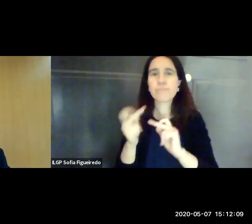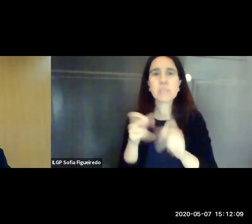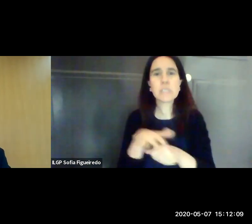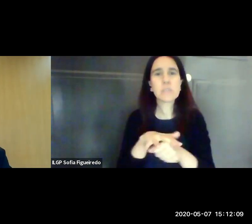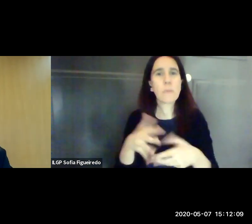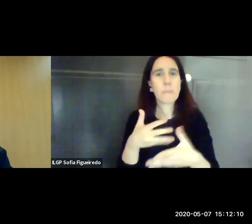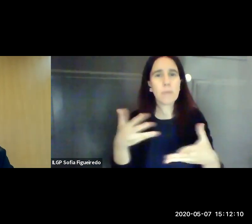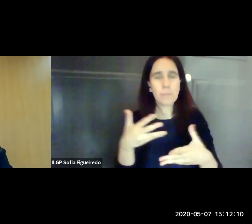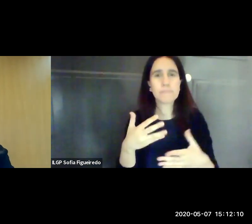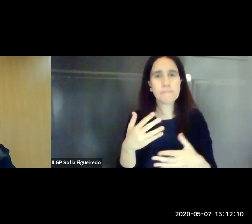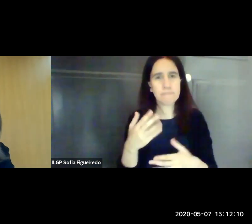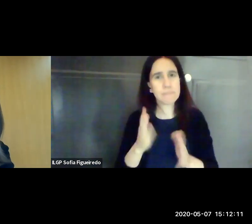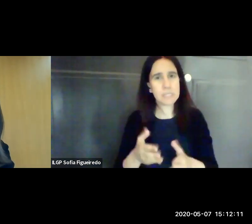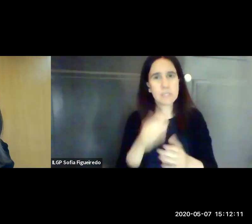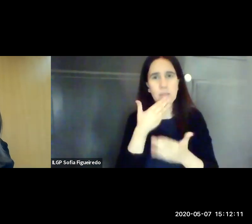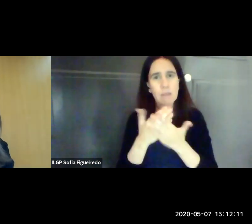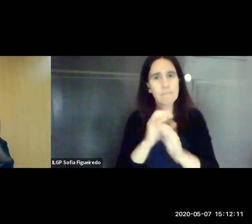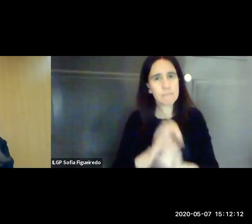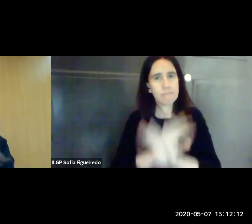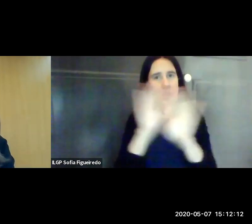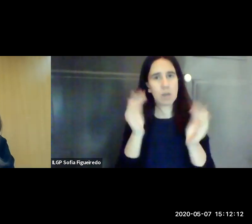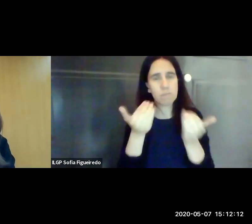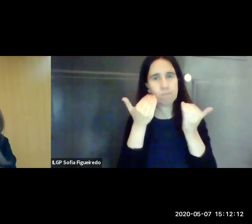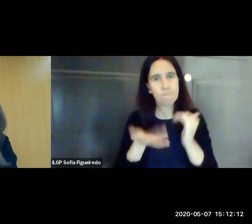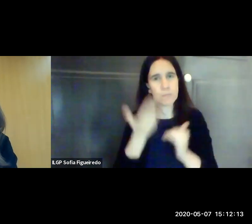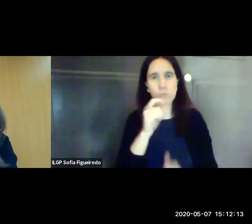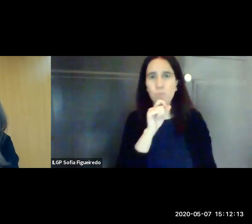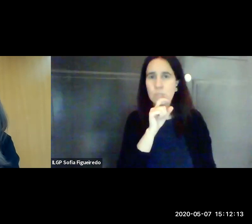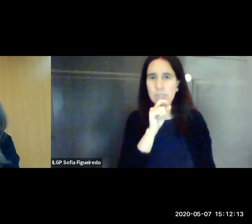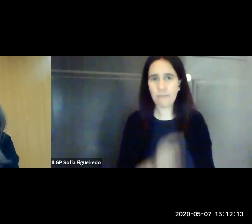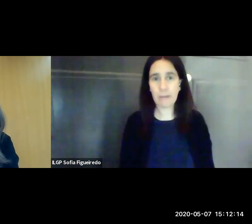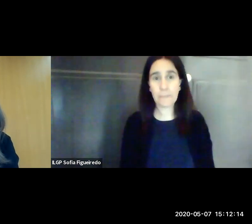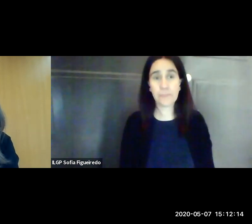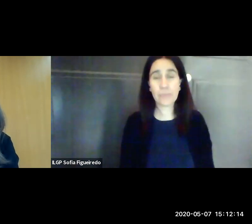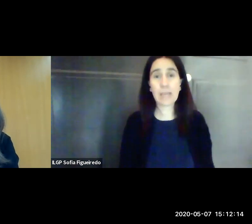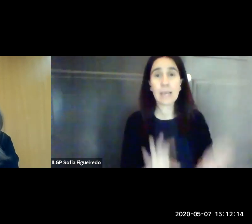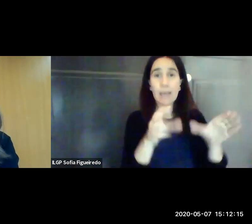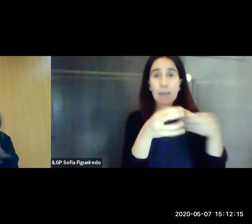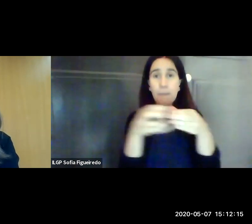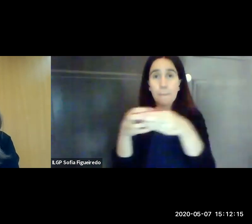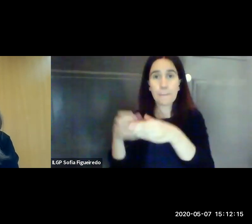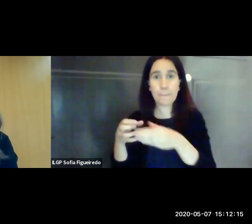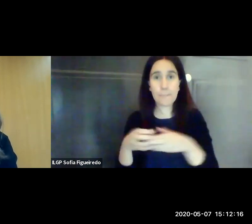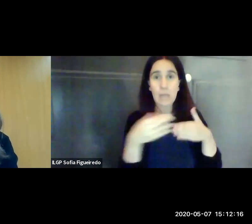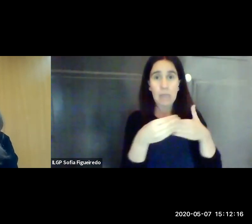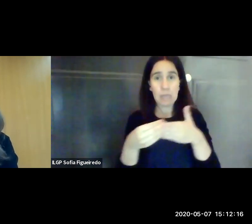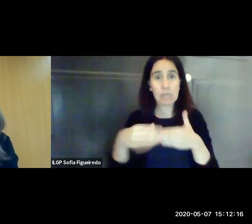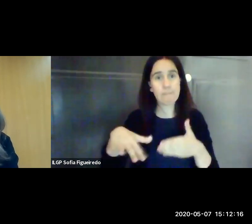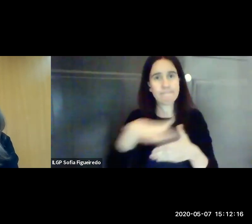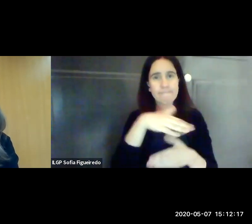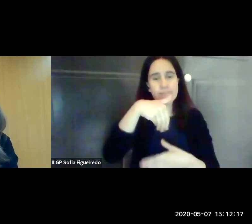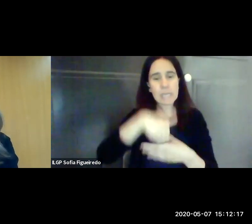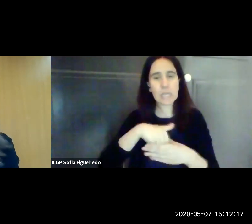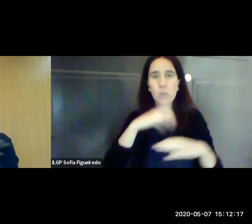que a informação seja o mais clara possível. Os líderes das equipas têm assim na comunicação interna um instrumento estratégico